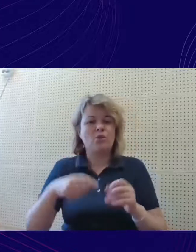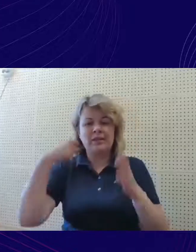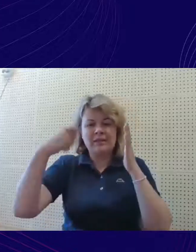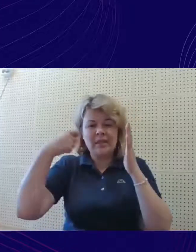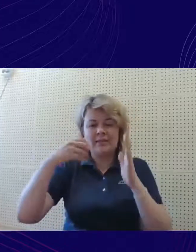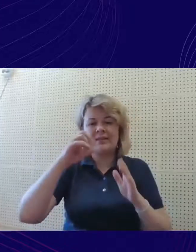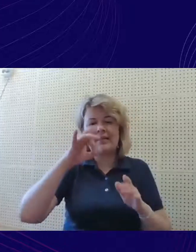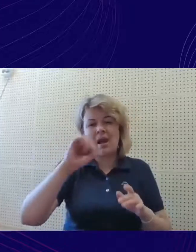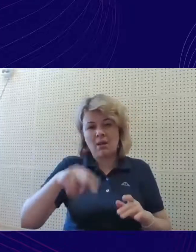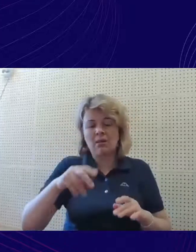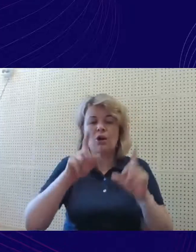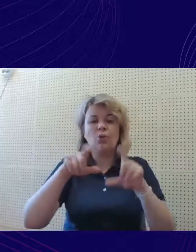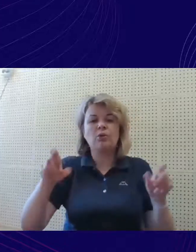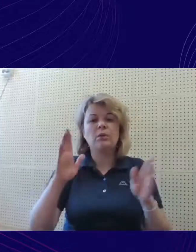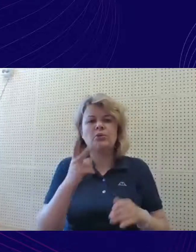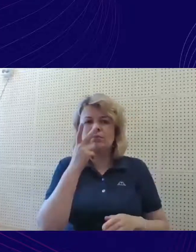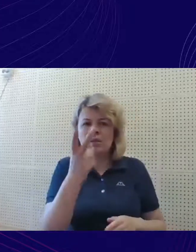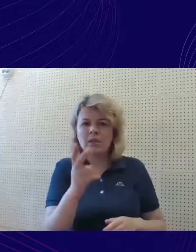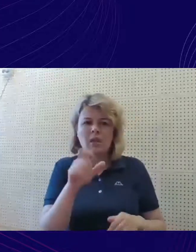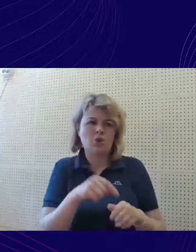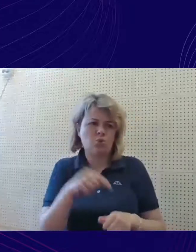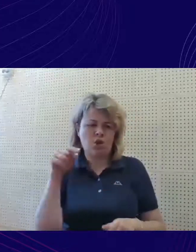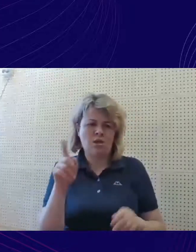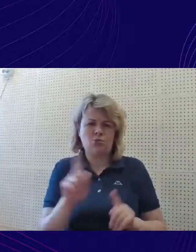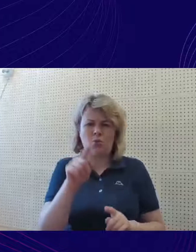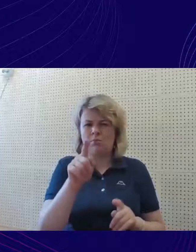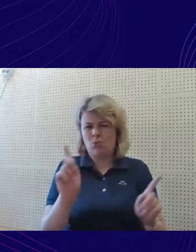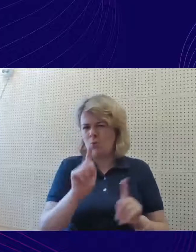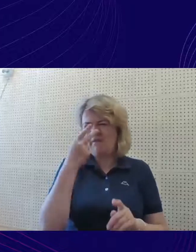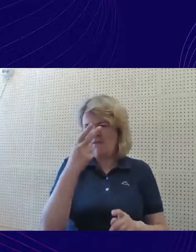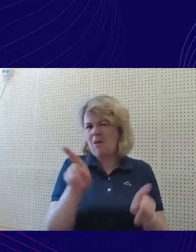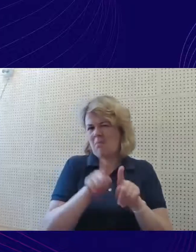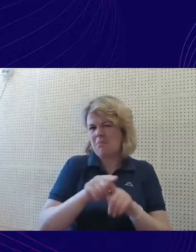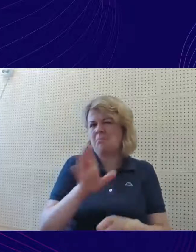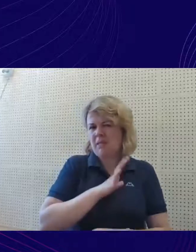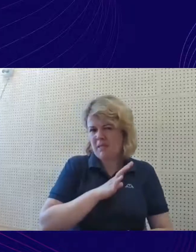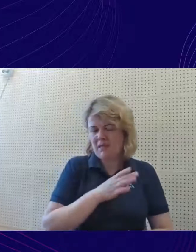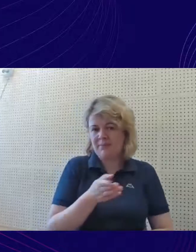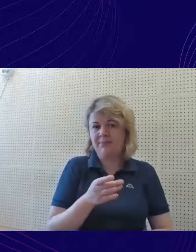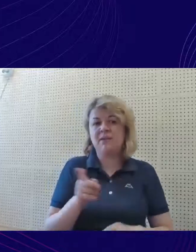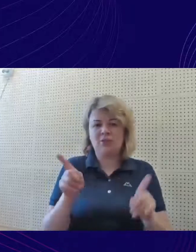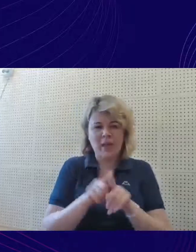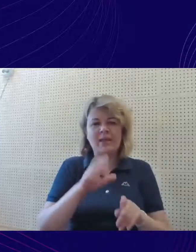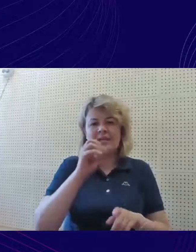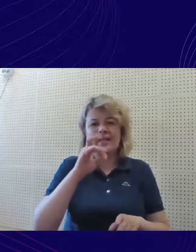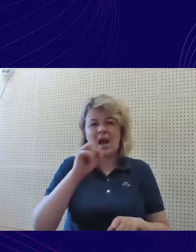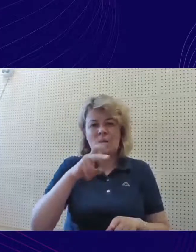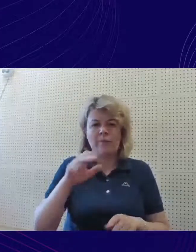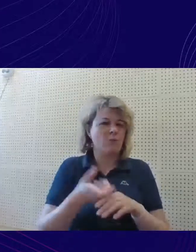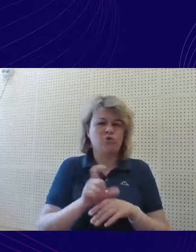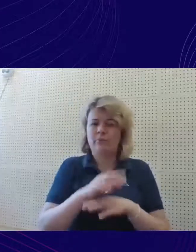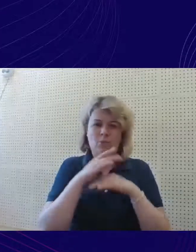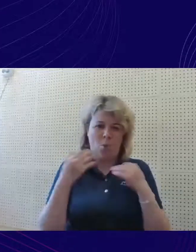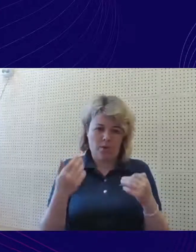которые люди будут смотреть с ощущением, что они его уже видели. И таких сериалов очень много,